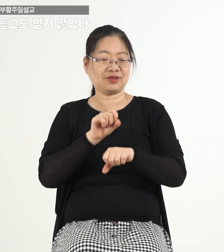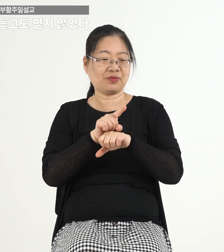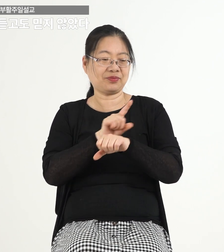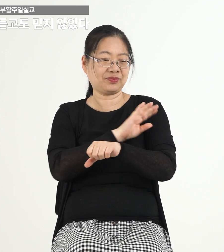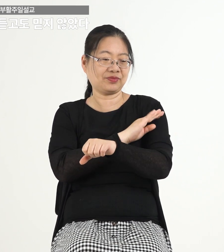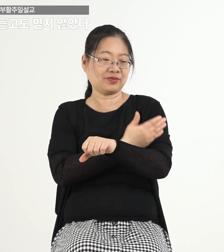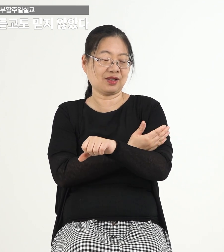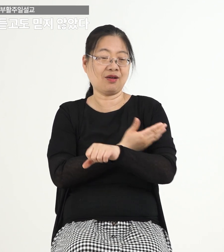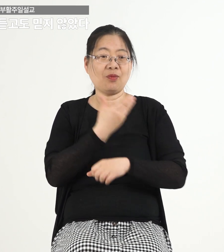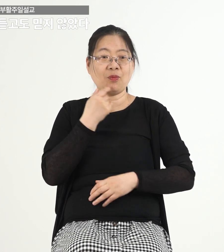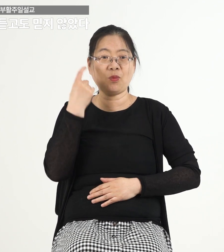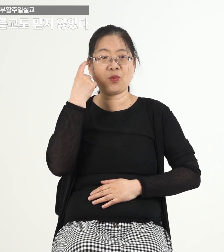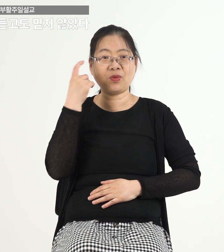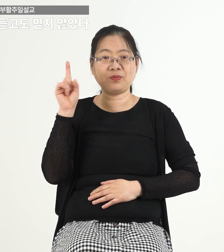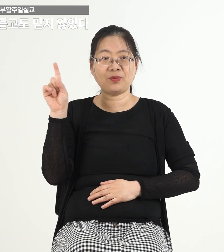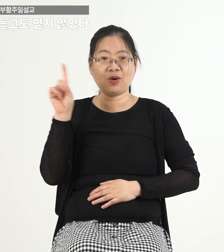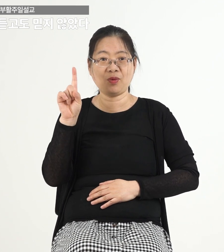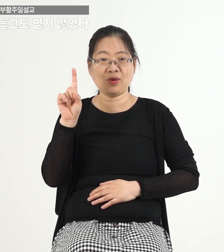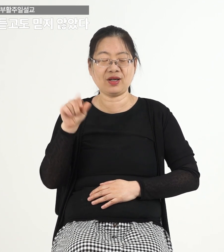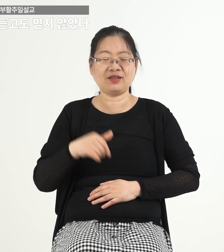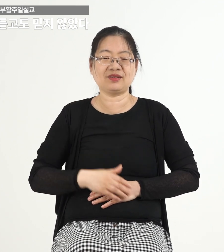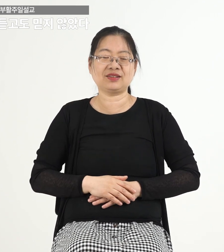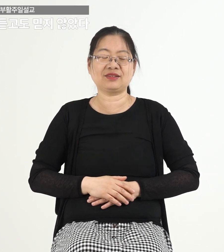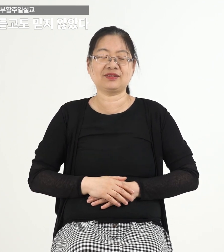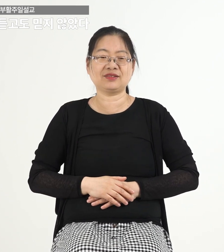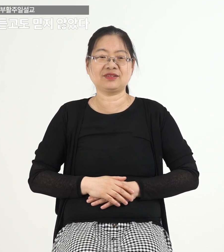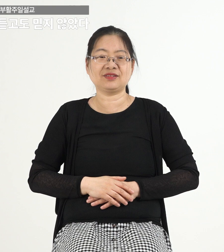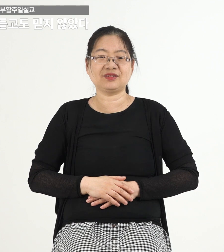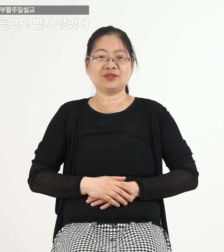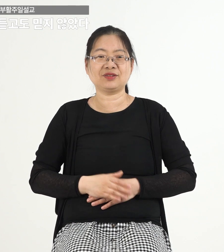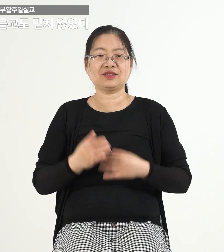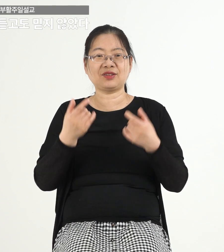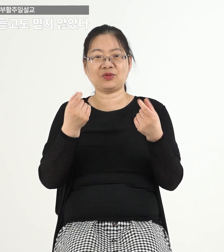근데 복음은 사실 그 지점을 설명하는 거거든요.